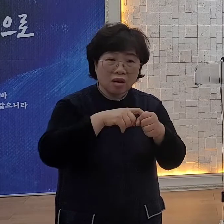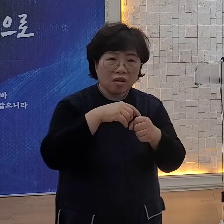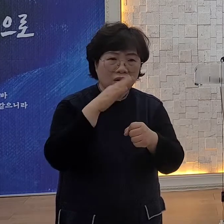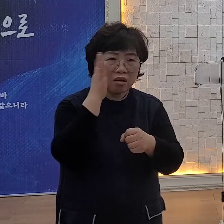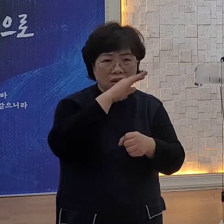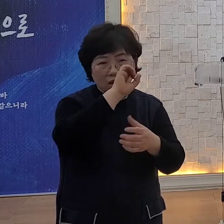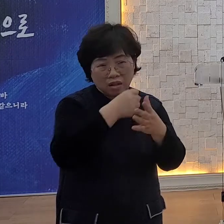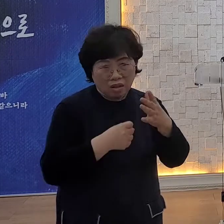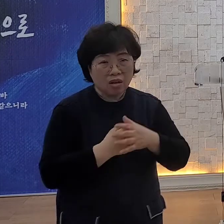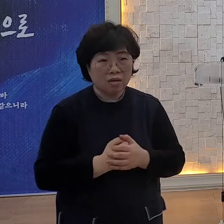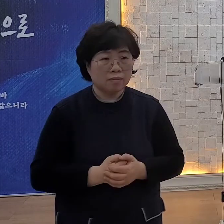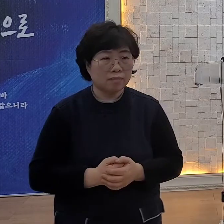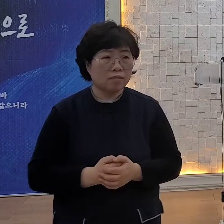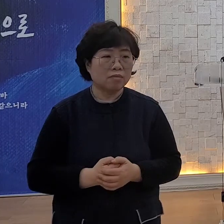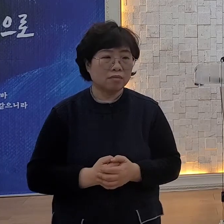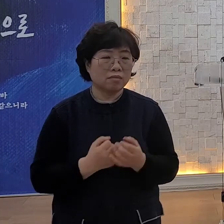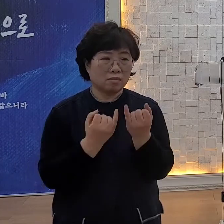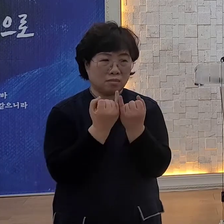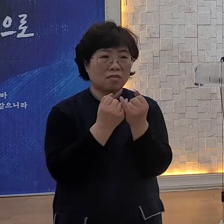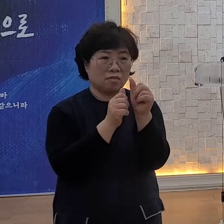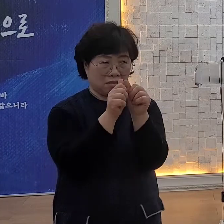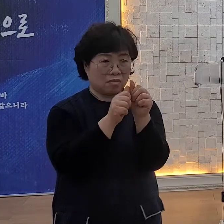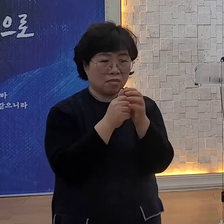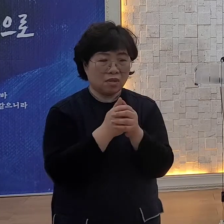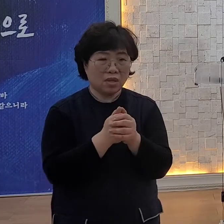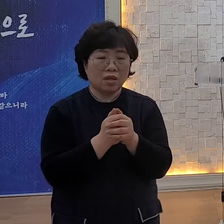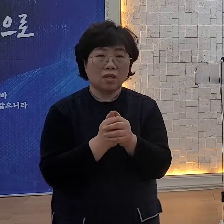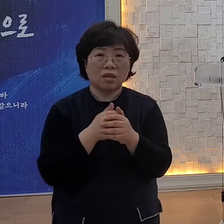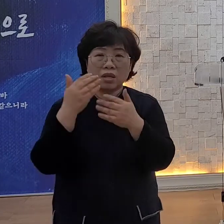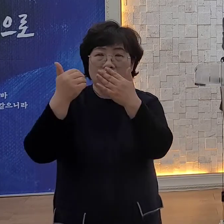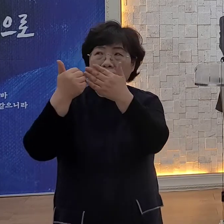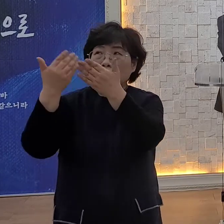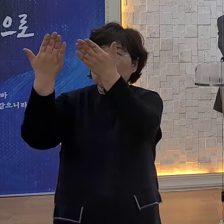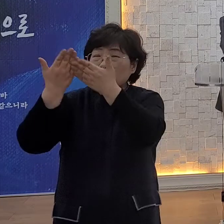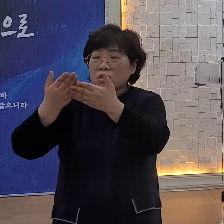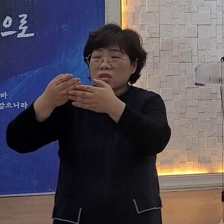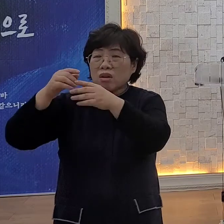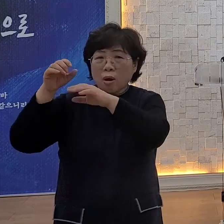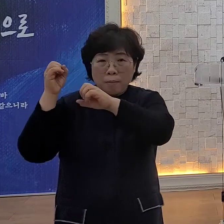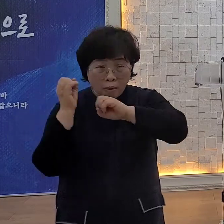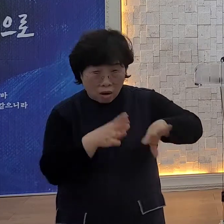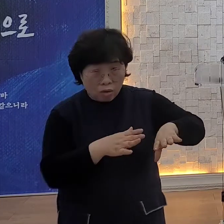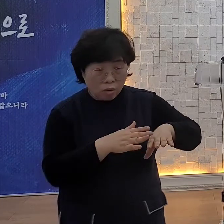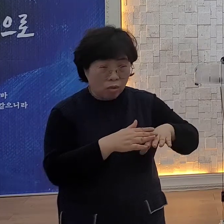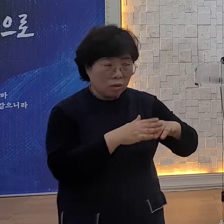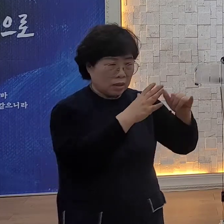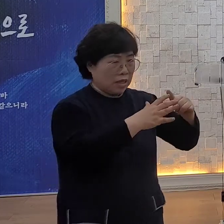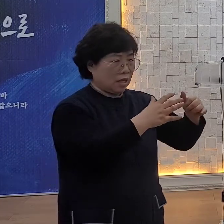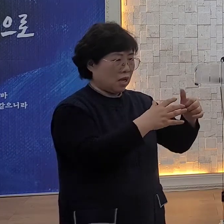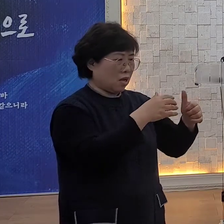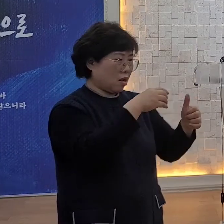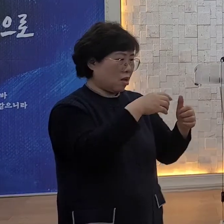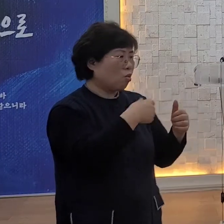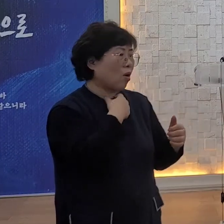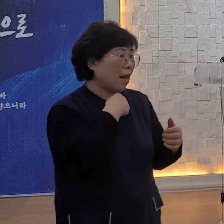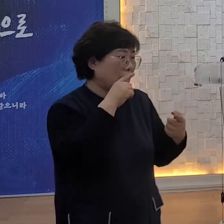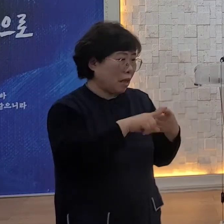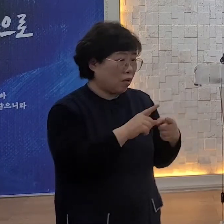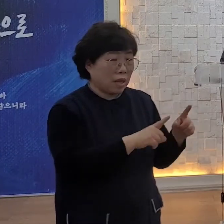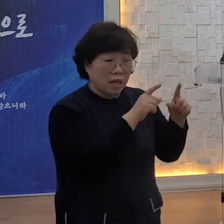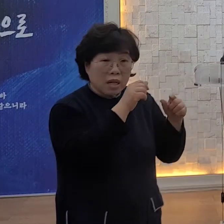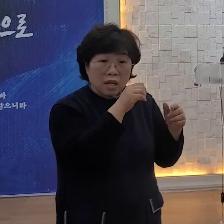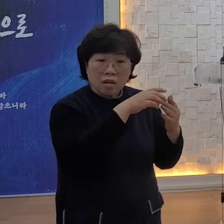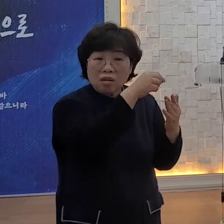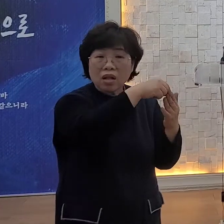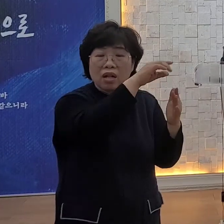하나님의 창조 질서를 버리고 영리를 택한 결과가 뭐냐? 이 세상이 온 천지가 동성애가 되고 또 성적